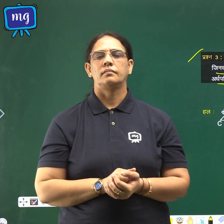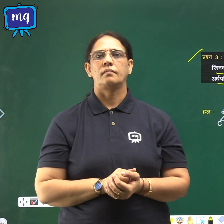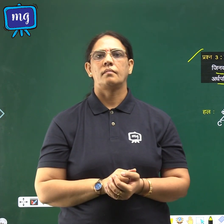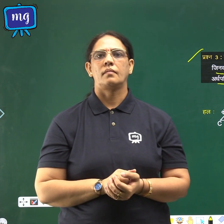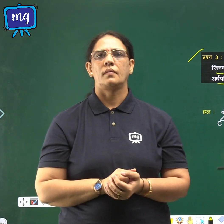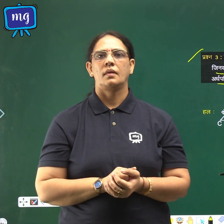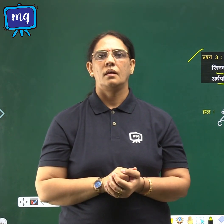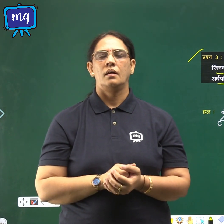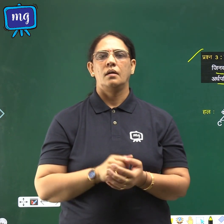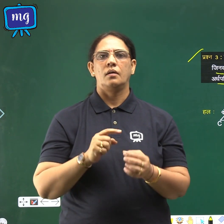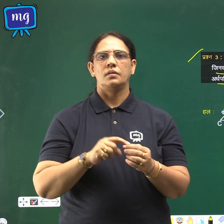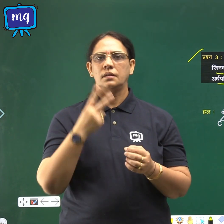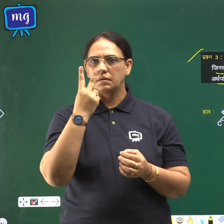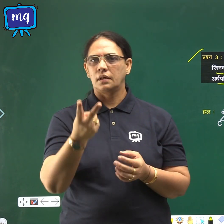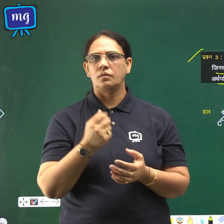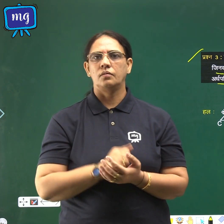प्रश्न में देखो